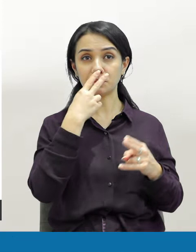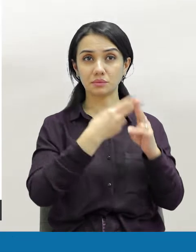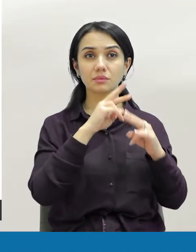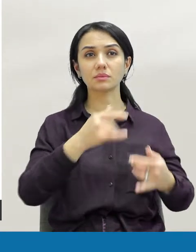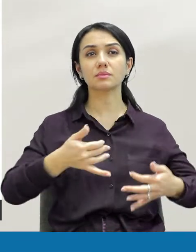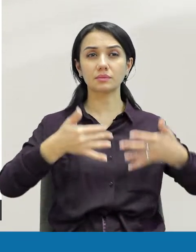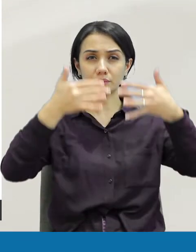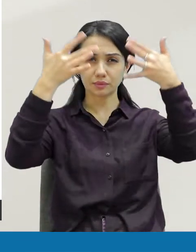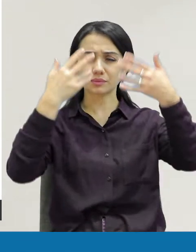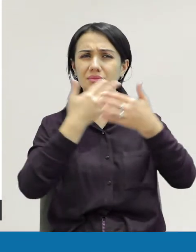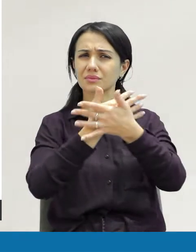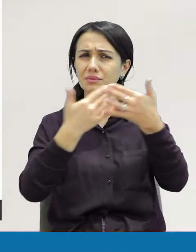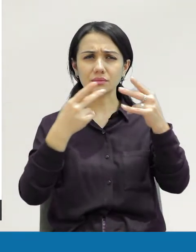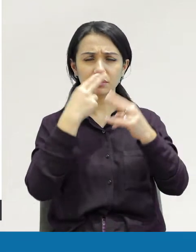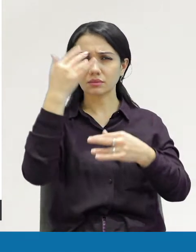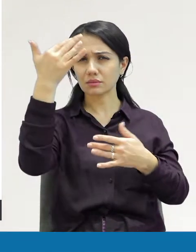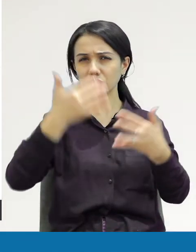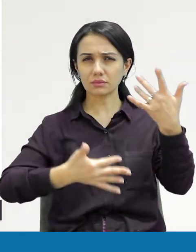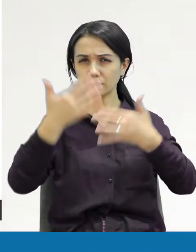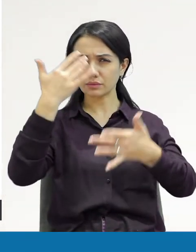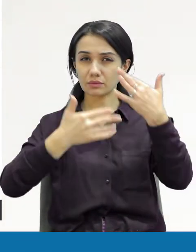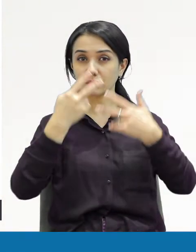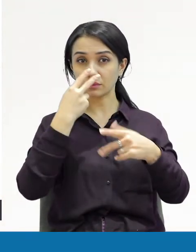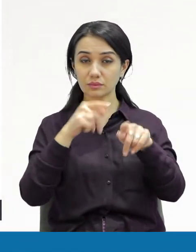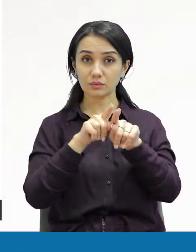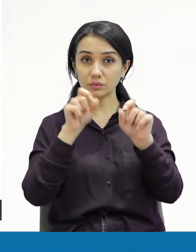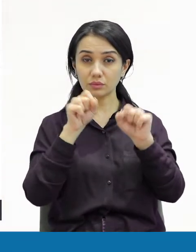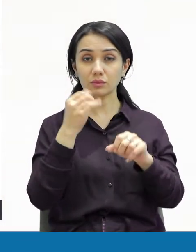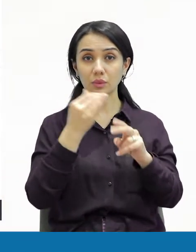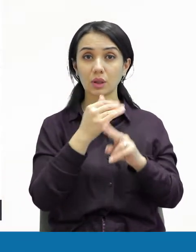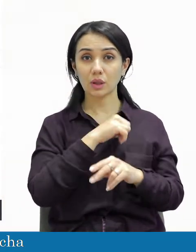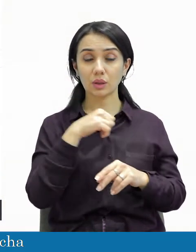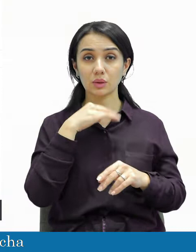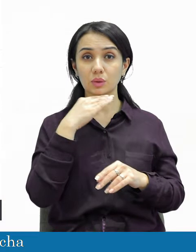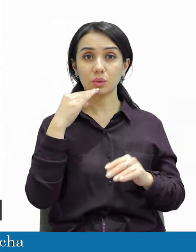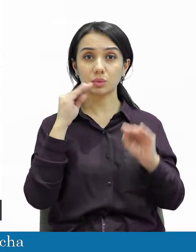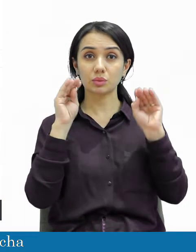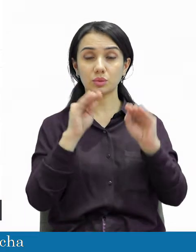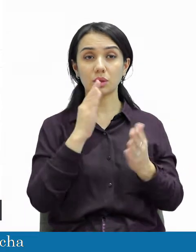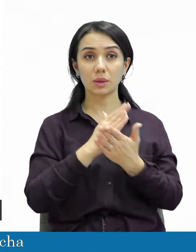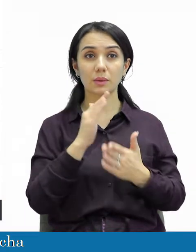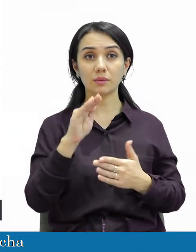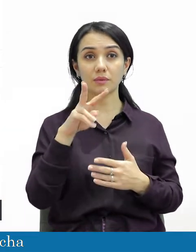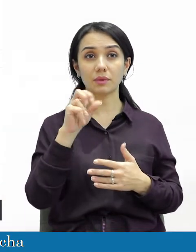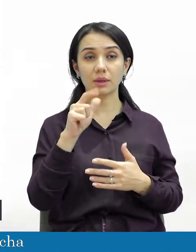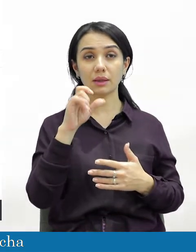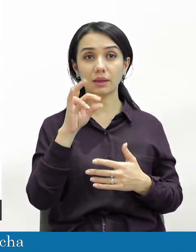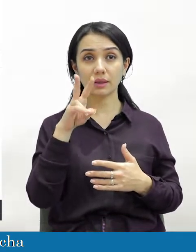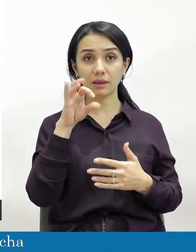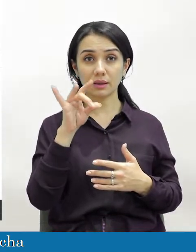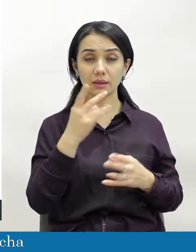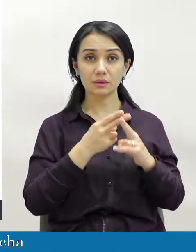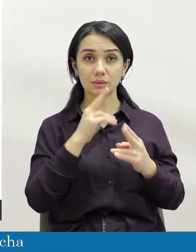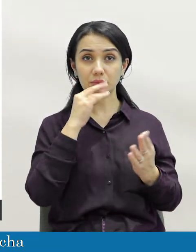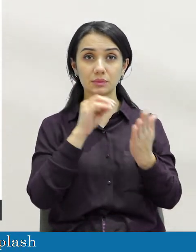pluginlar chiqadi. Bu yerda har xil pluginlar bor va bu yerda eng ko'p ustanovka qilingan pluginlar bu yerda ko'rsatib o'tilgan.